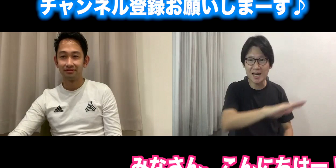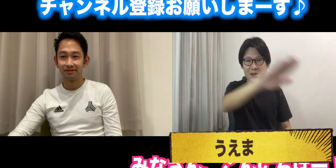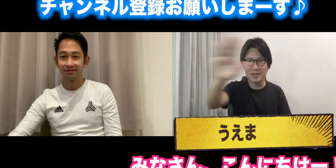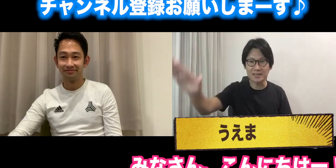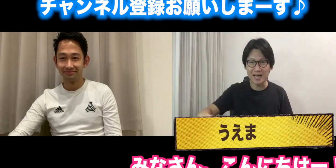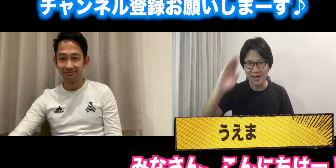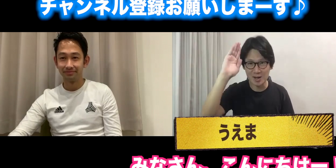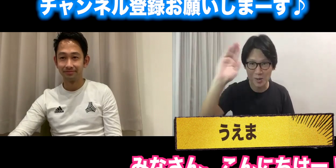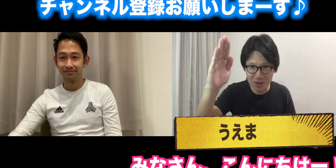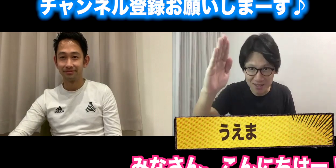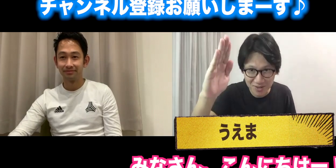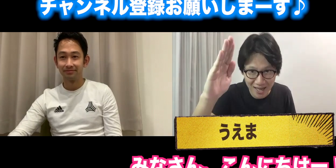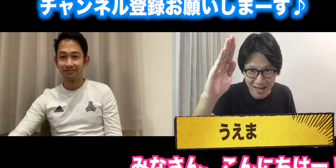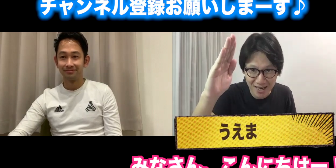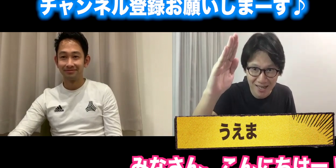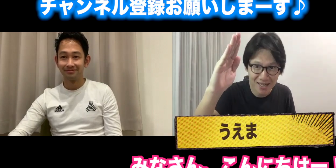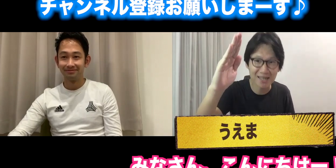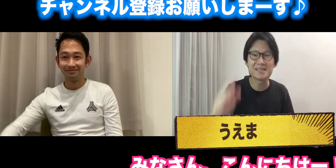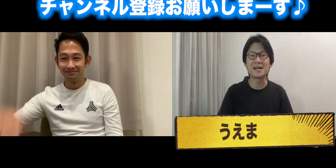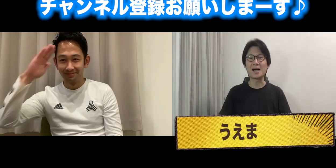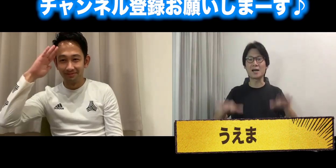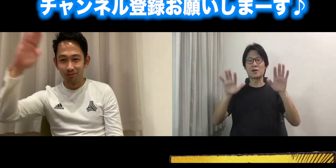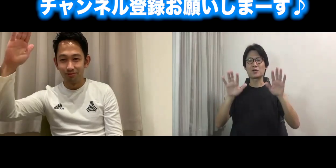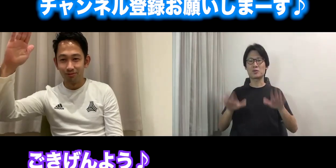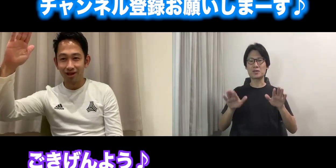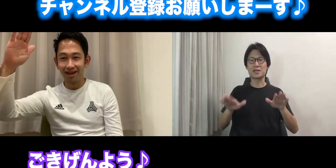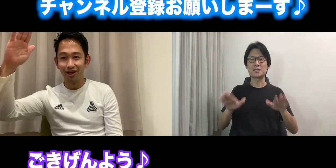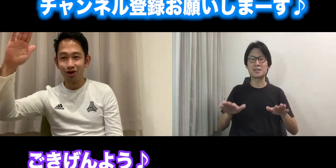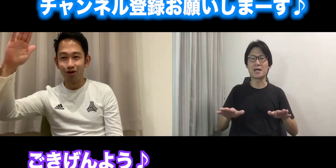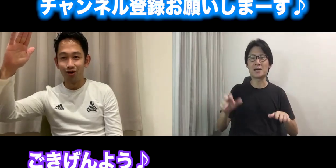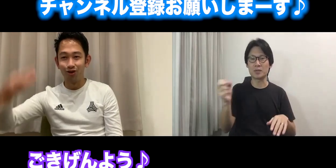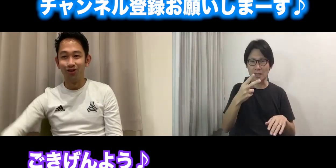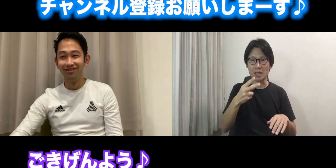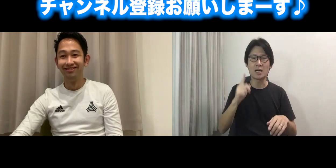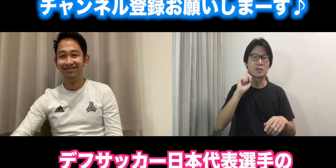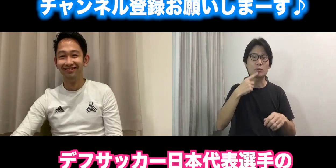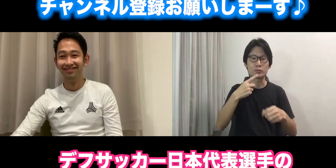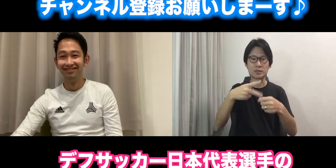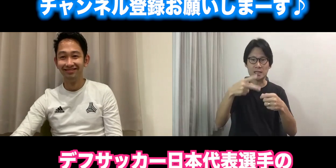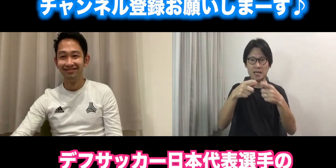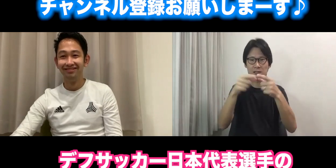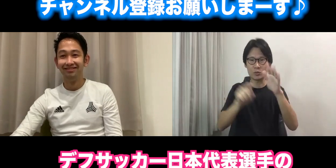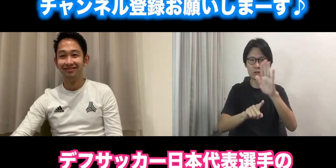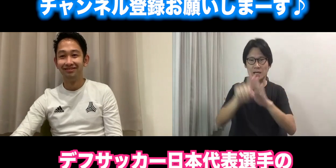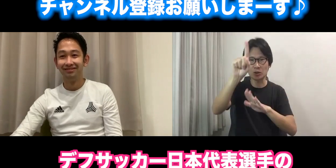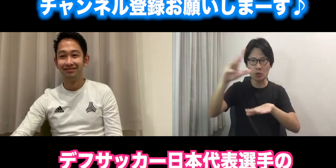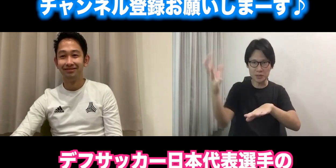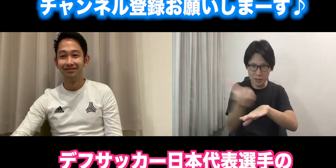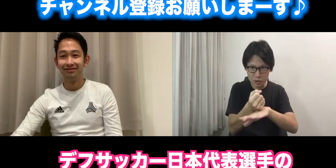みなさーんこんにちはa ごきげんようが f サッカーに本来そう新種の